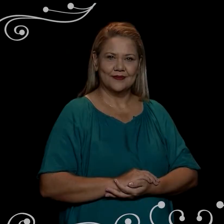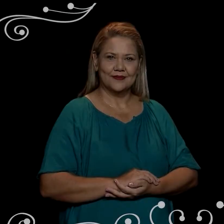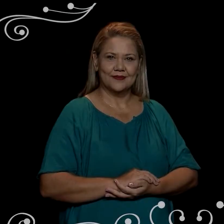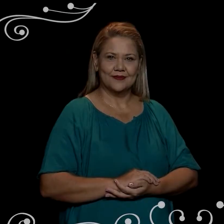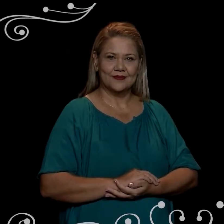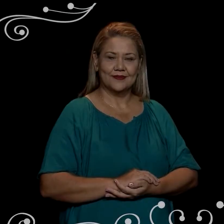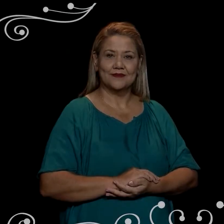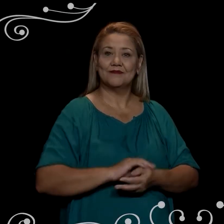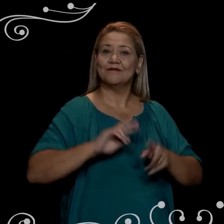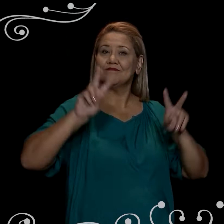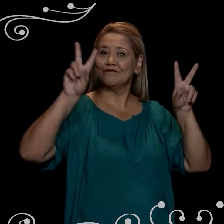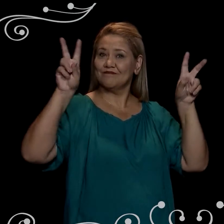A guardadora de gansos.